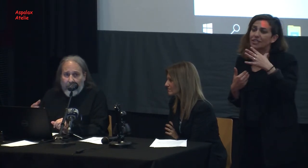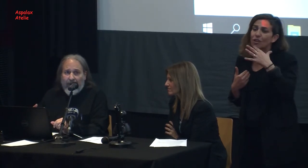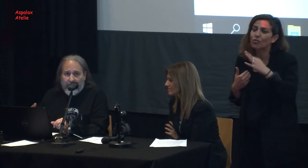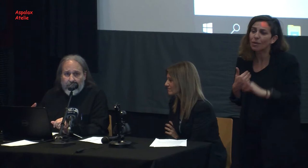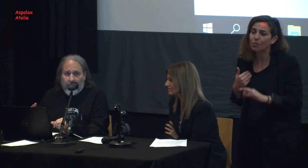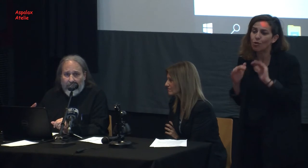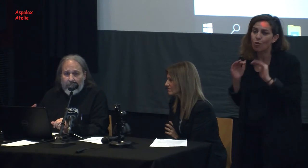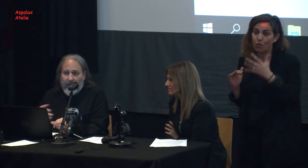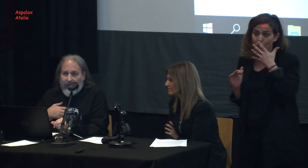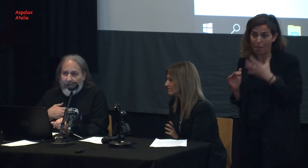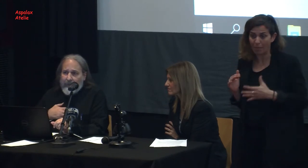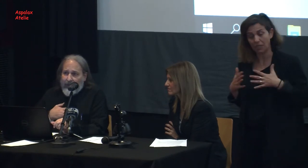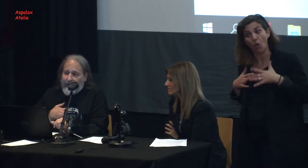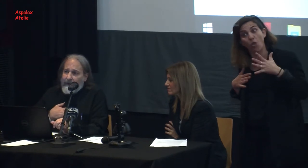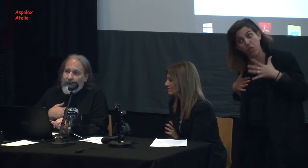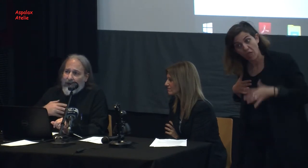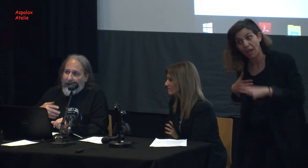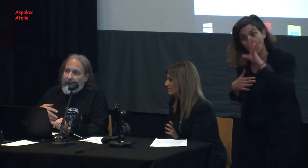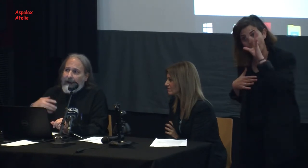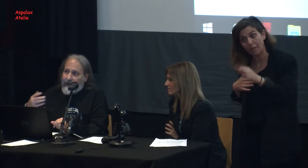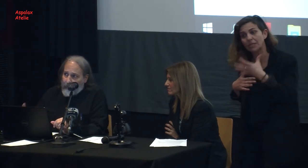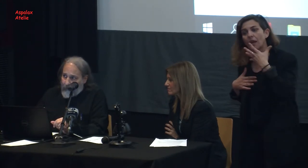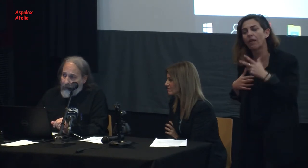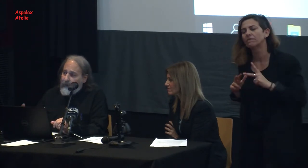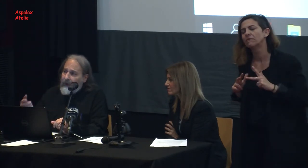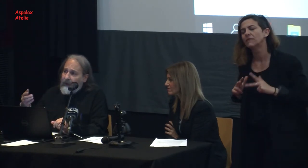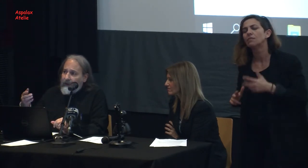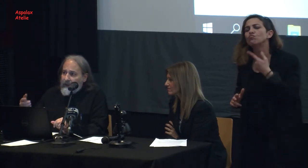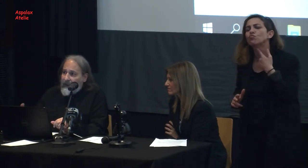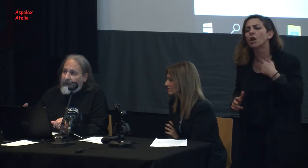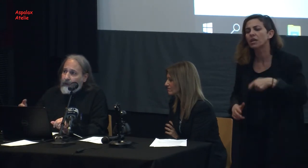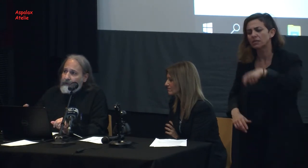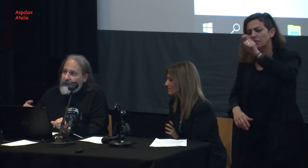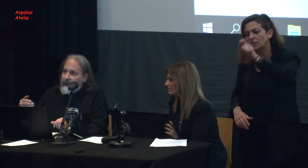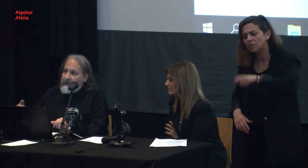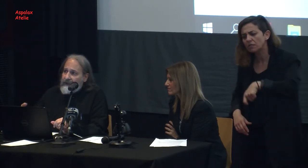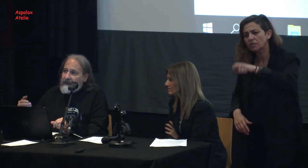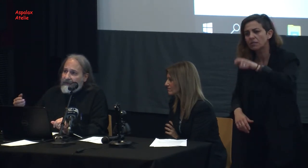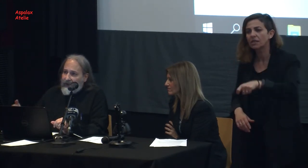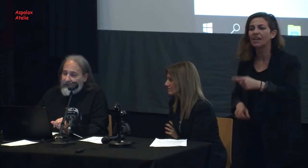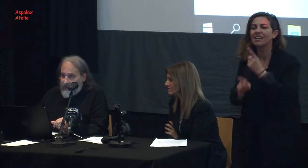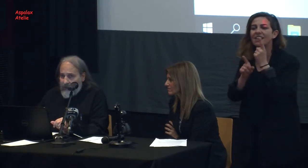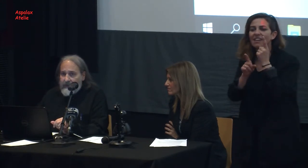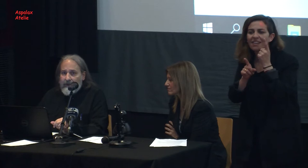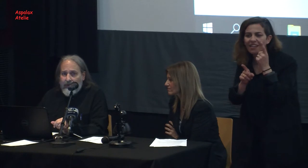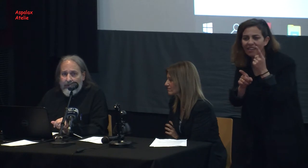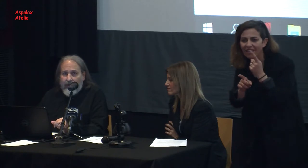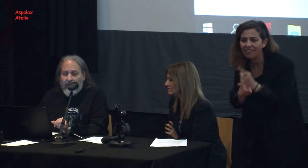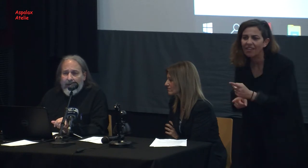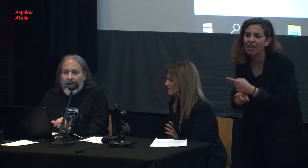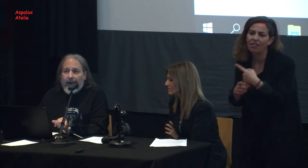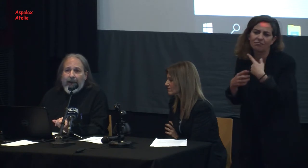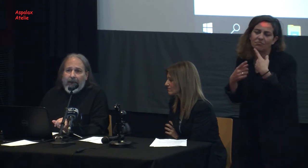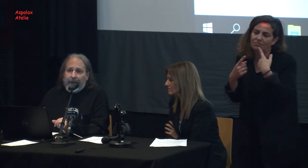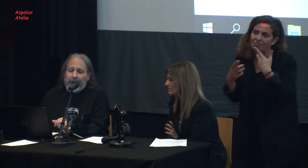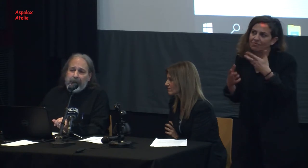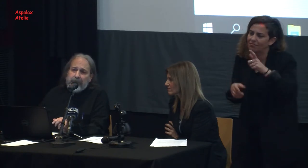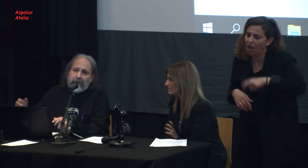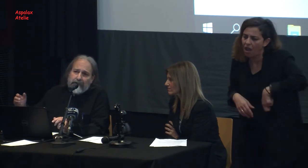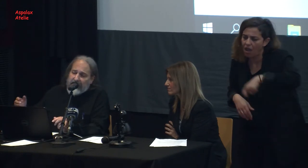Εγώ θέλω να είμαι στον κλήρο. Μεγαλύτερη μου χαρά είναι να λειτουργώ και ιδιαίτερα το μυστήριο της Θείας Ευχαριστίας.